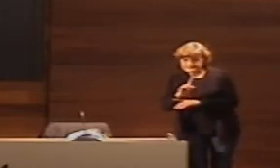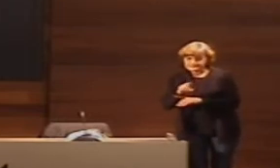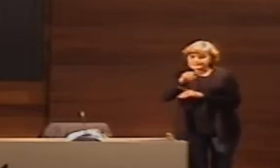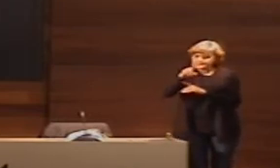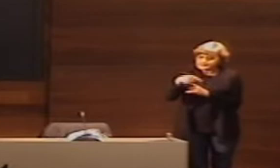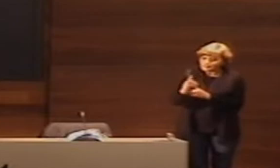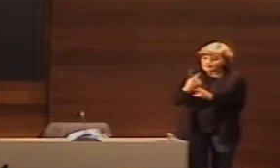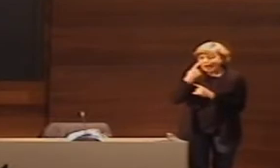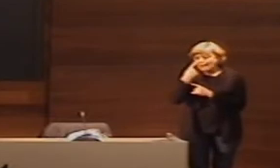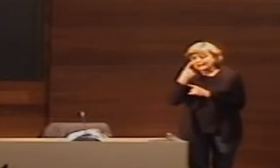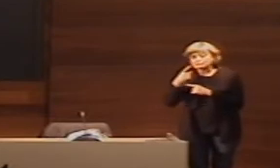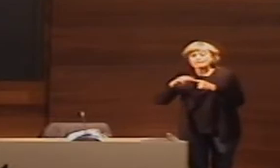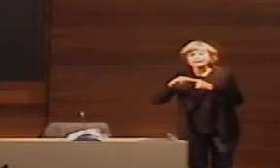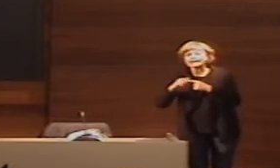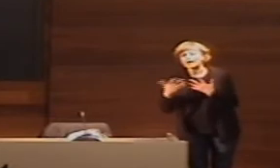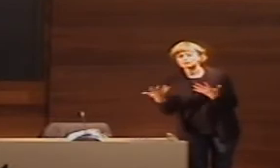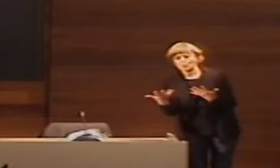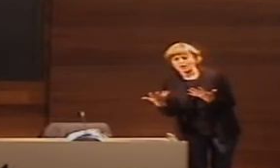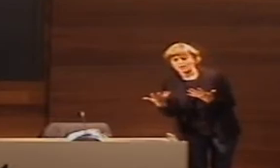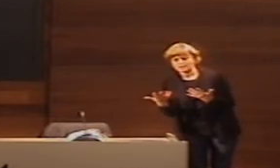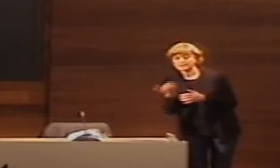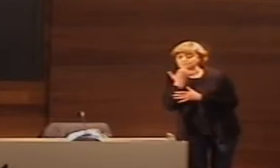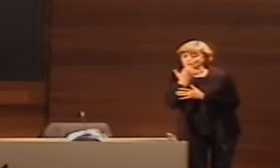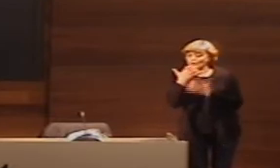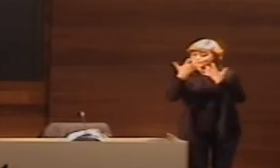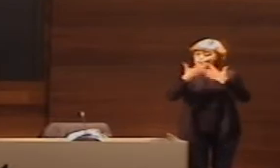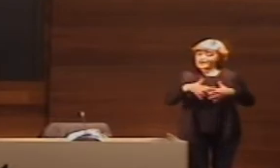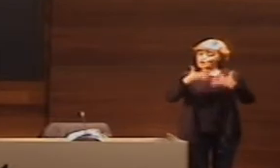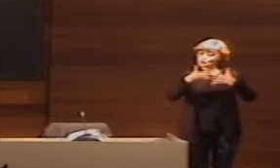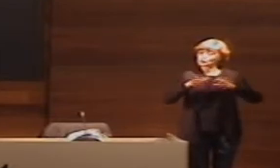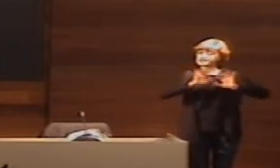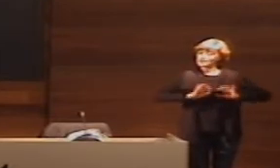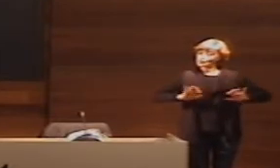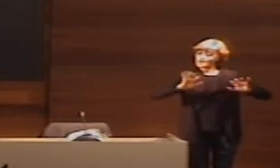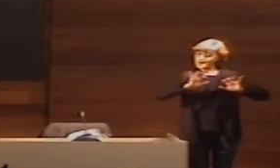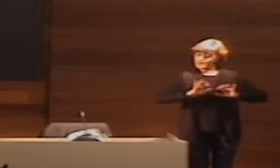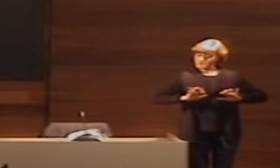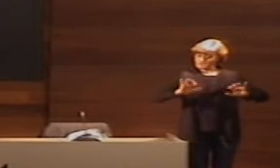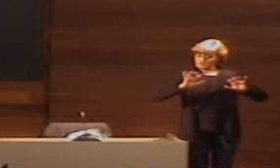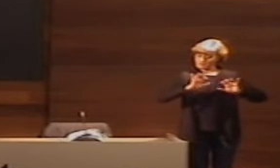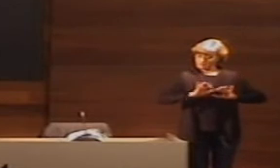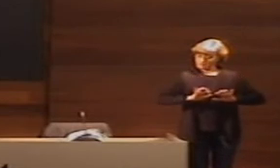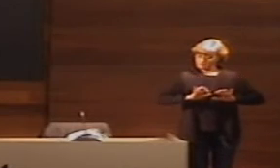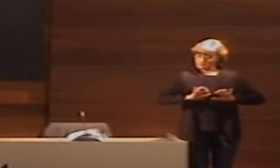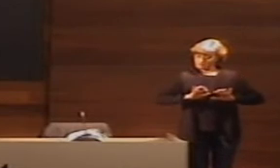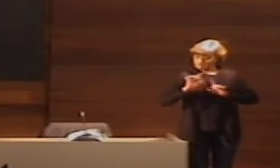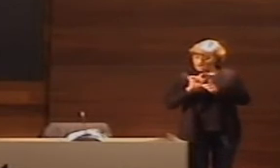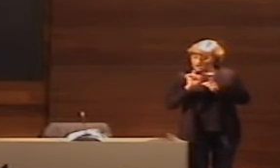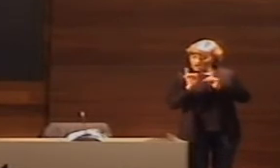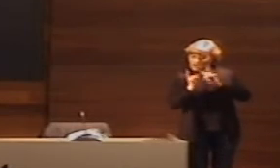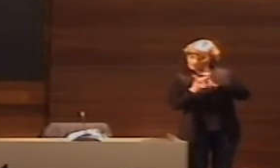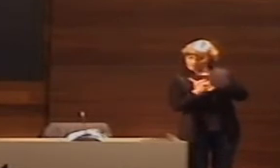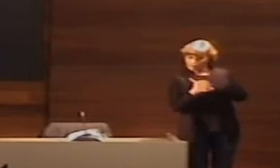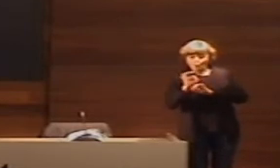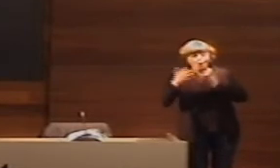pero no para otros, ¿no? Pensemos en la industria del mueble, que ha sido que ha sufrido cambios en las últimas décadas, o la industria textil,